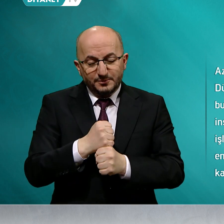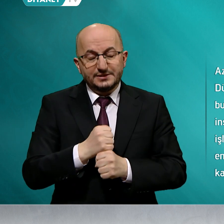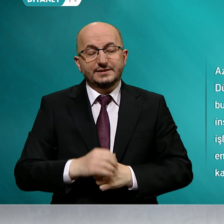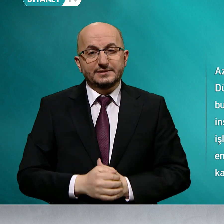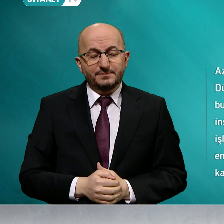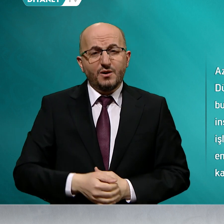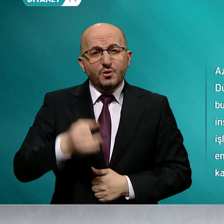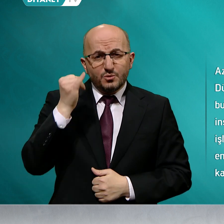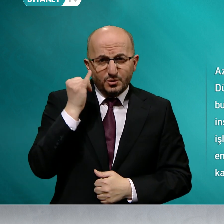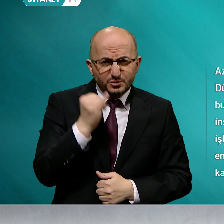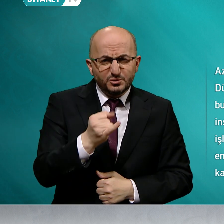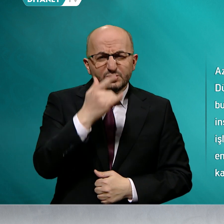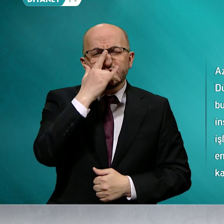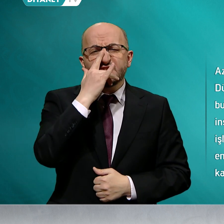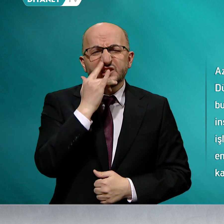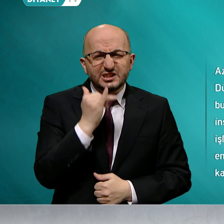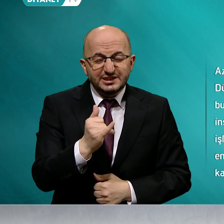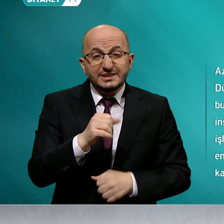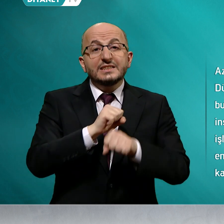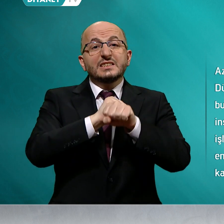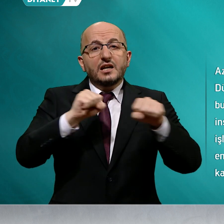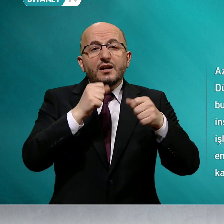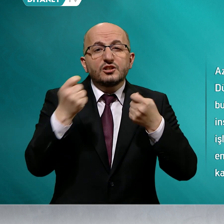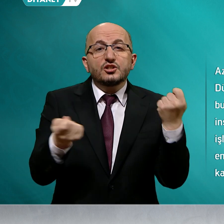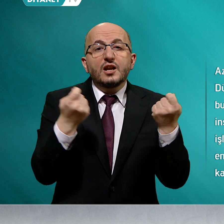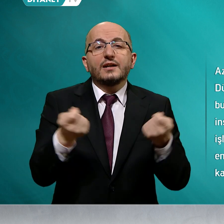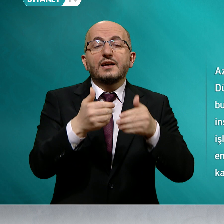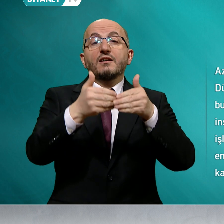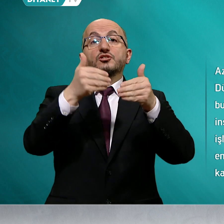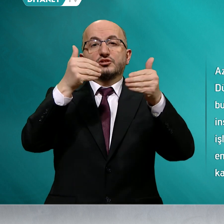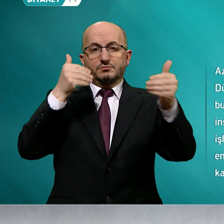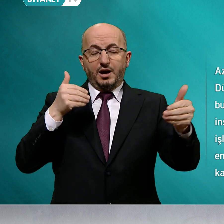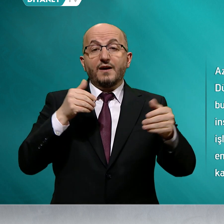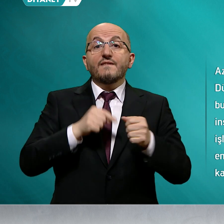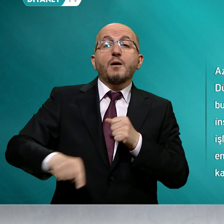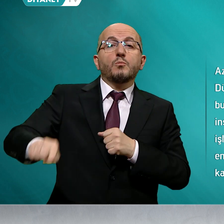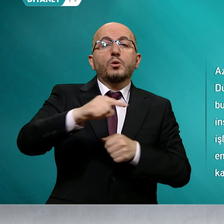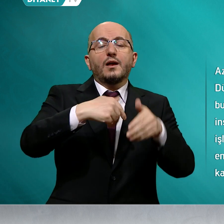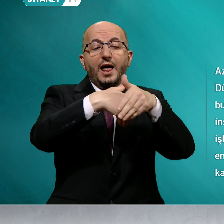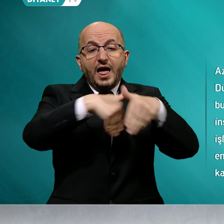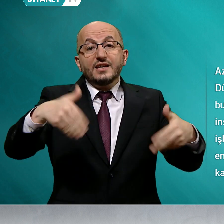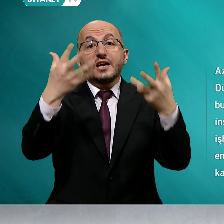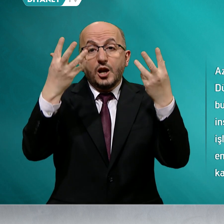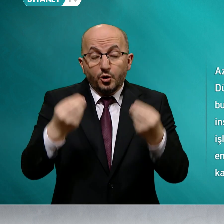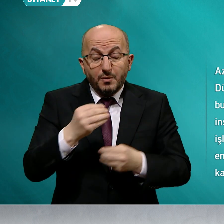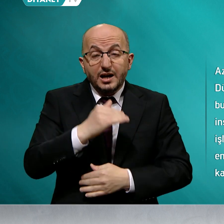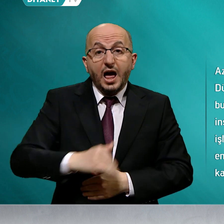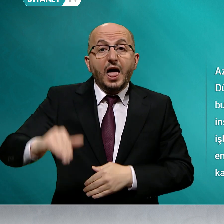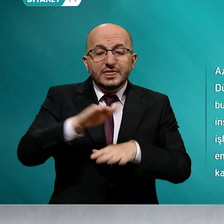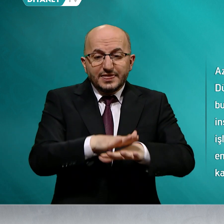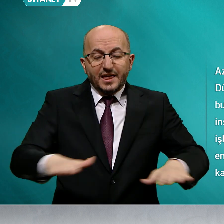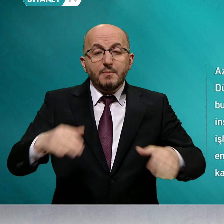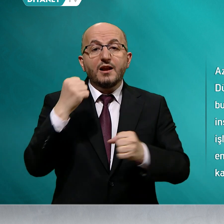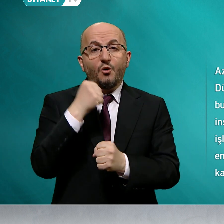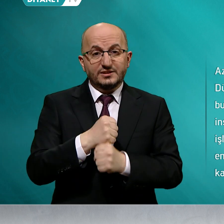görevimizdir. Kötü, çirkin ve zararlı işlerden kaçınmak ve bunlara engel olmak